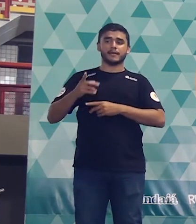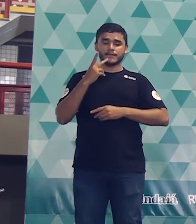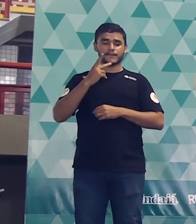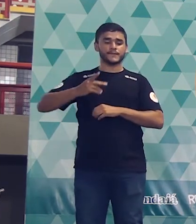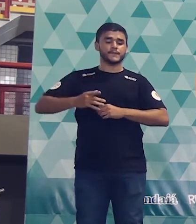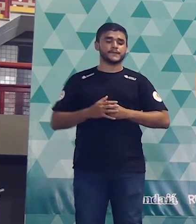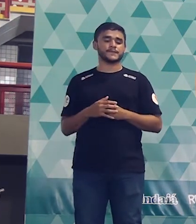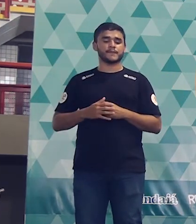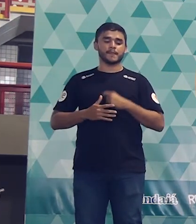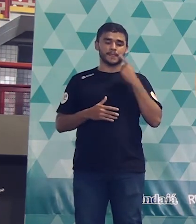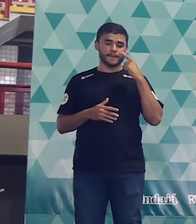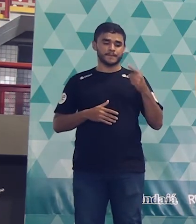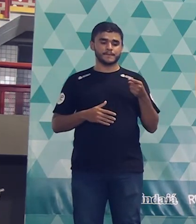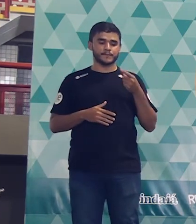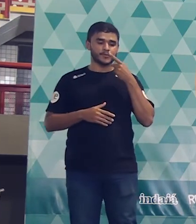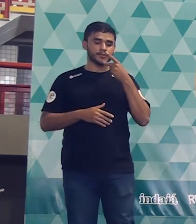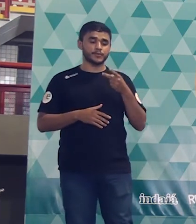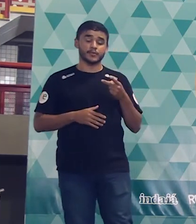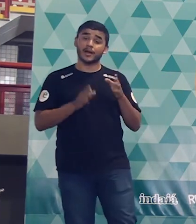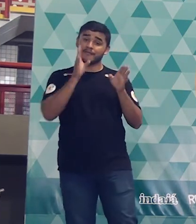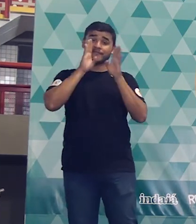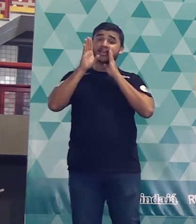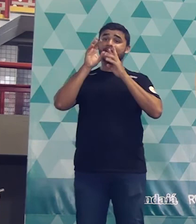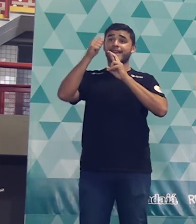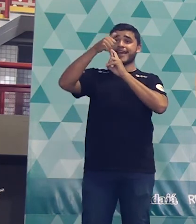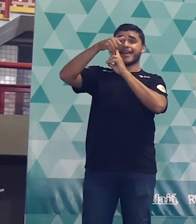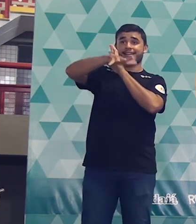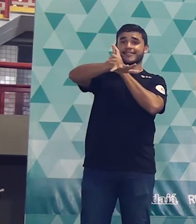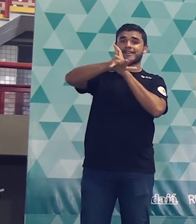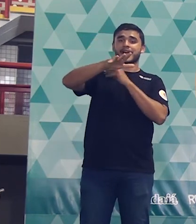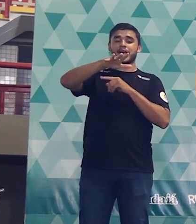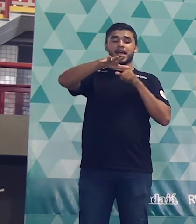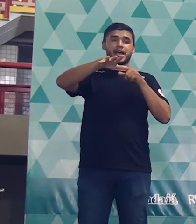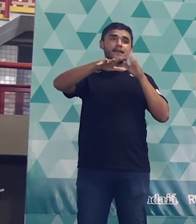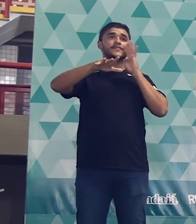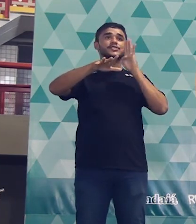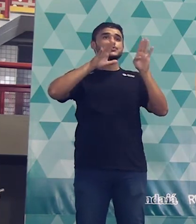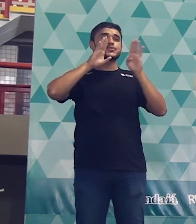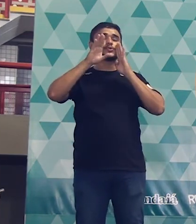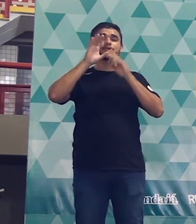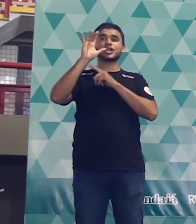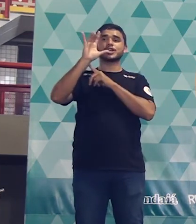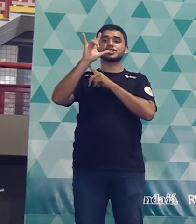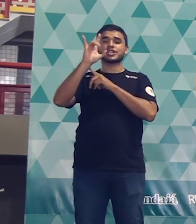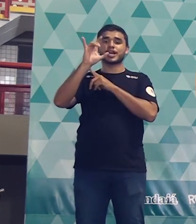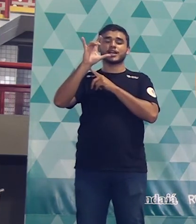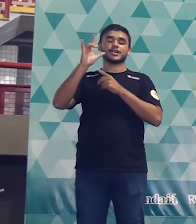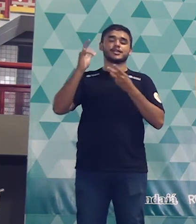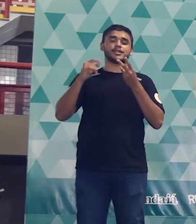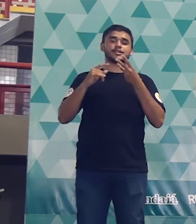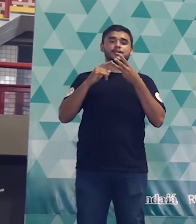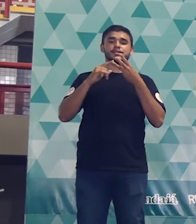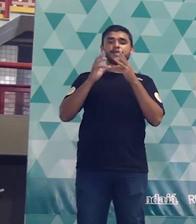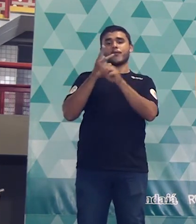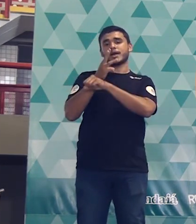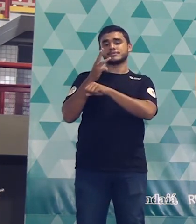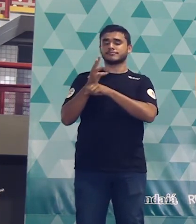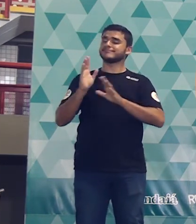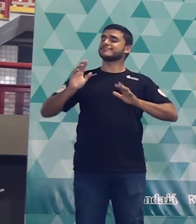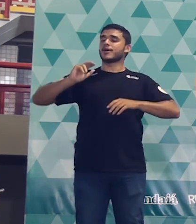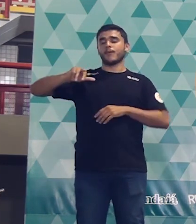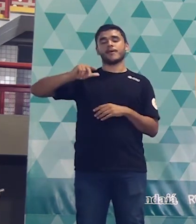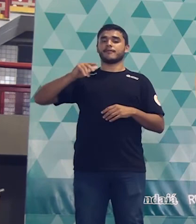Rede social aí não é Facebook não, viu? Rede social aí não é Instagram, né? E por aí vai não. Rede social é uma rede para todo mundo, né?